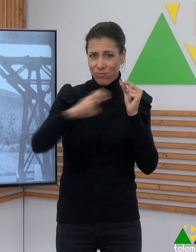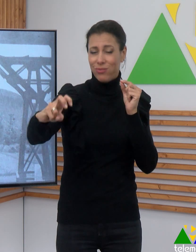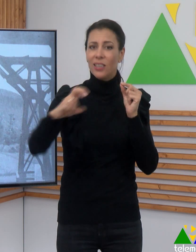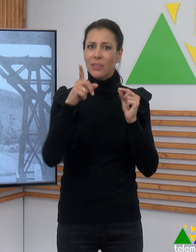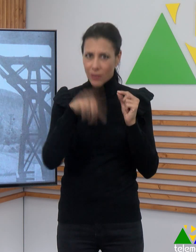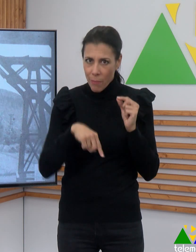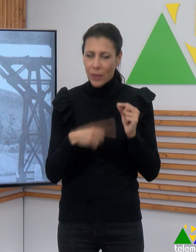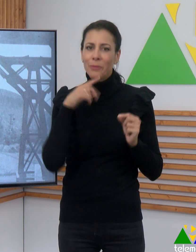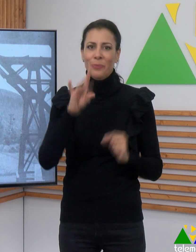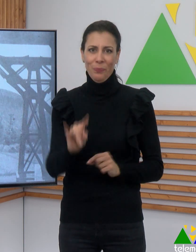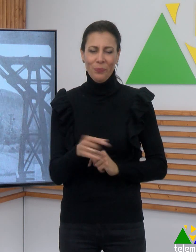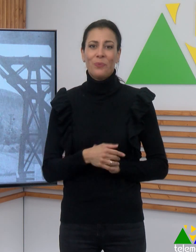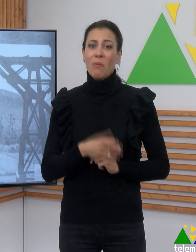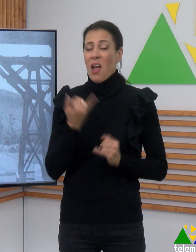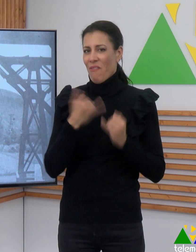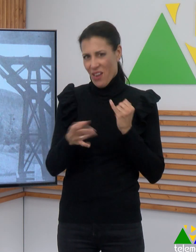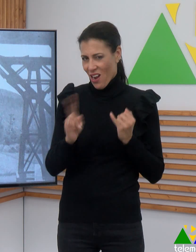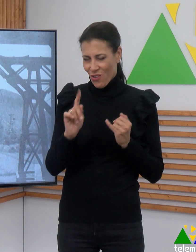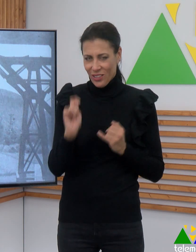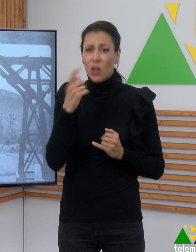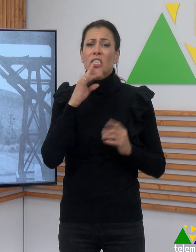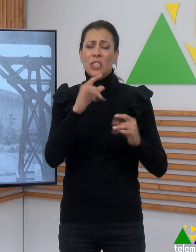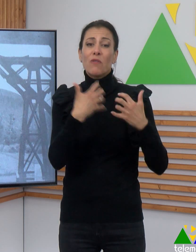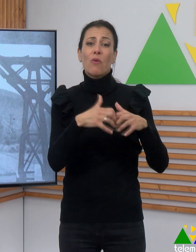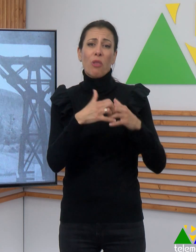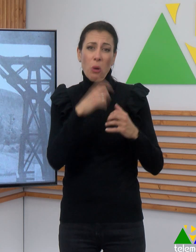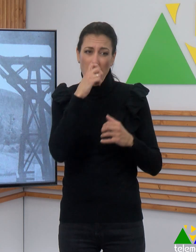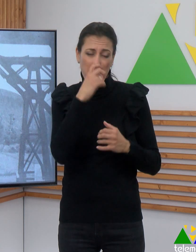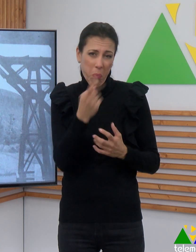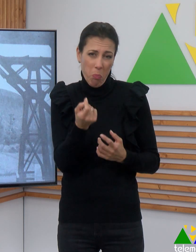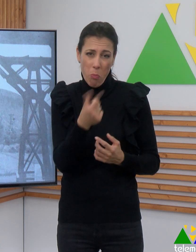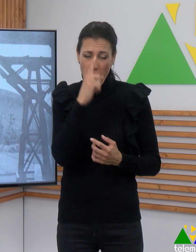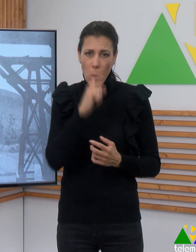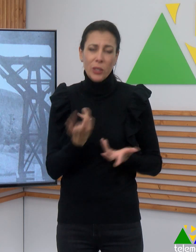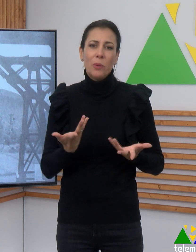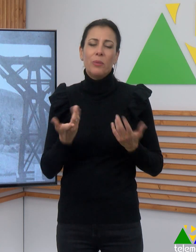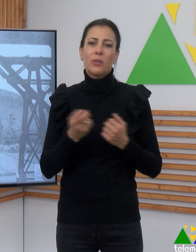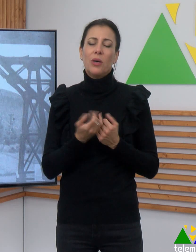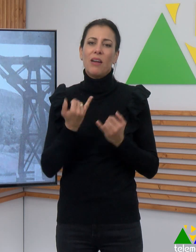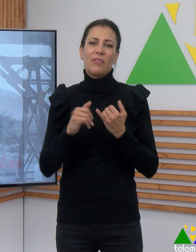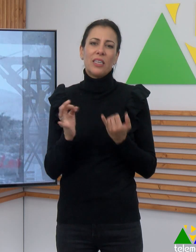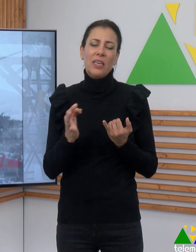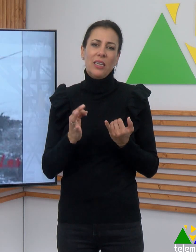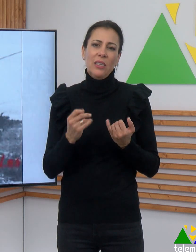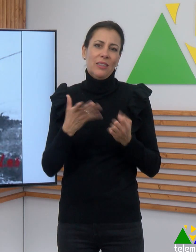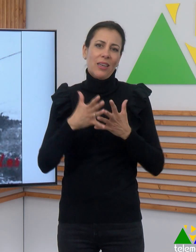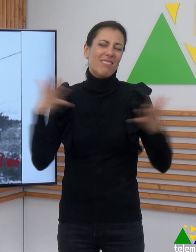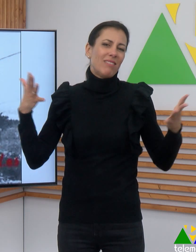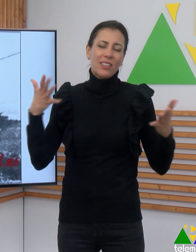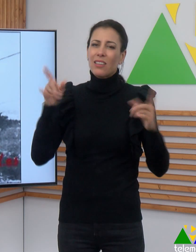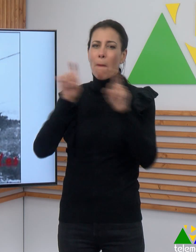fue una que tampoco, manera... Que tampoco llegó a funcionar. Sí, funcionó unos años. Pero tampoco fue una gigantesca